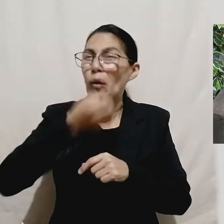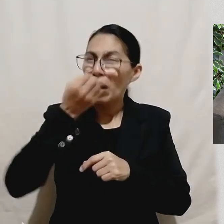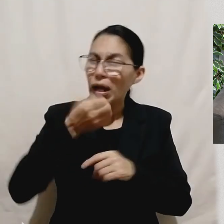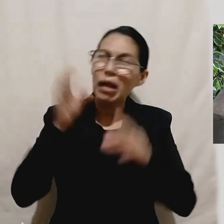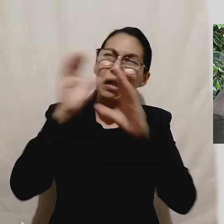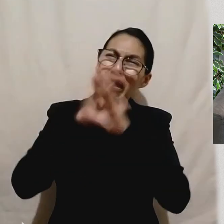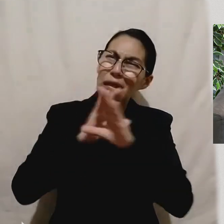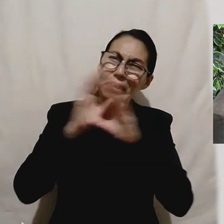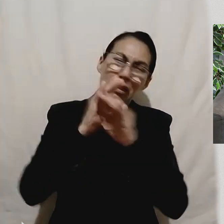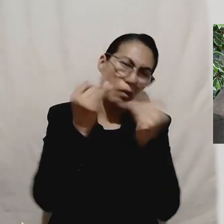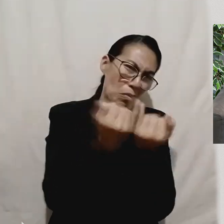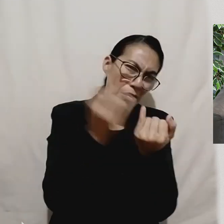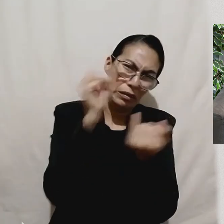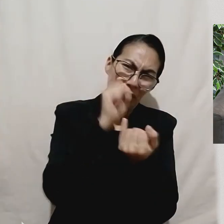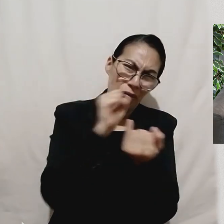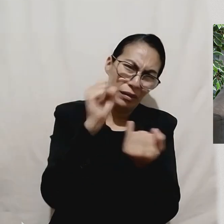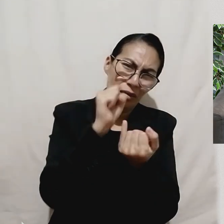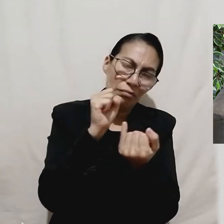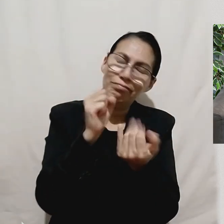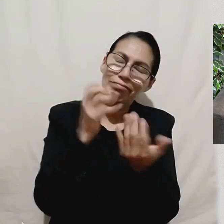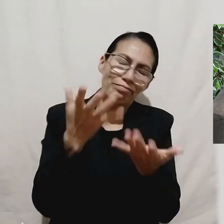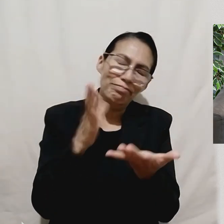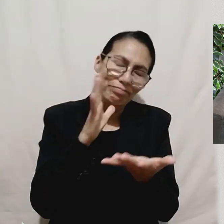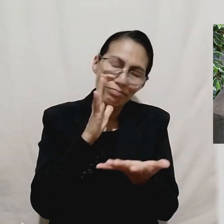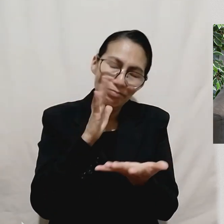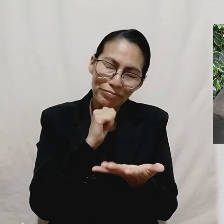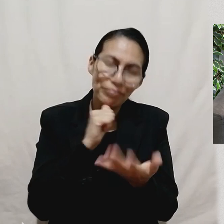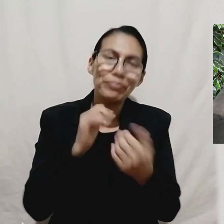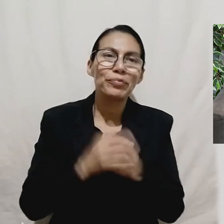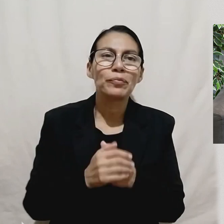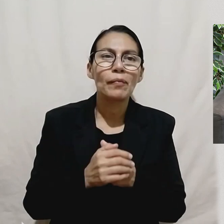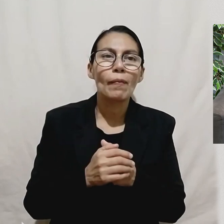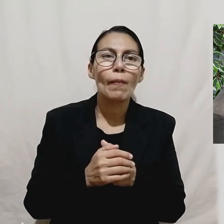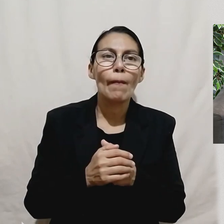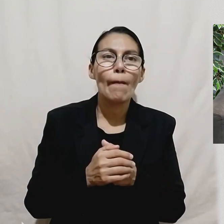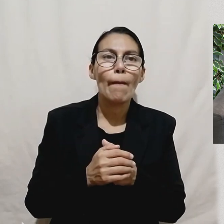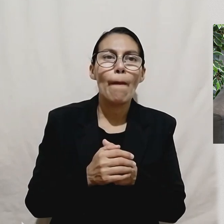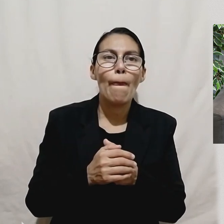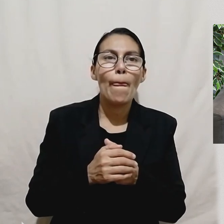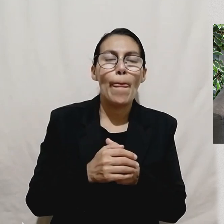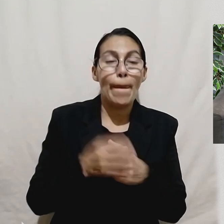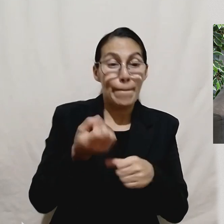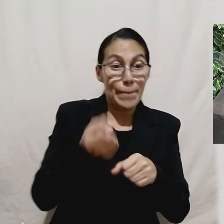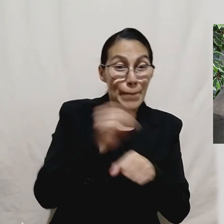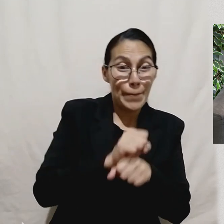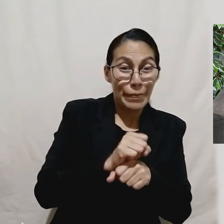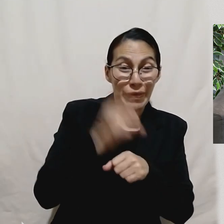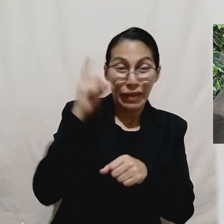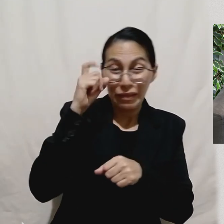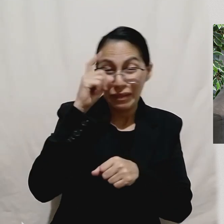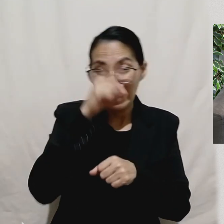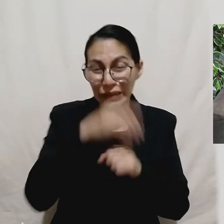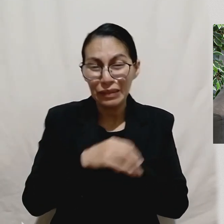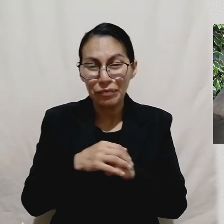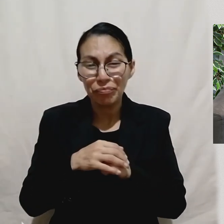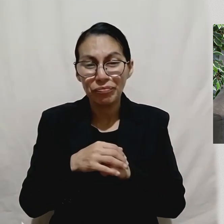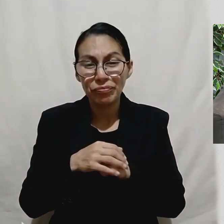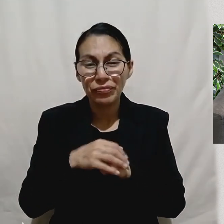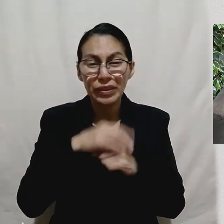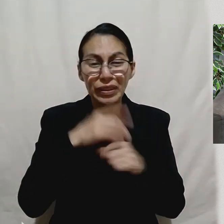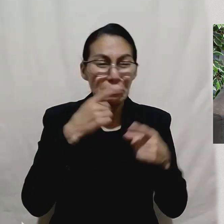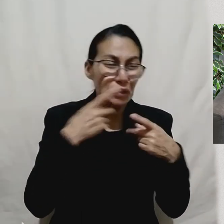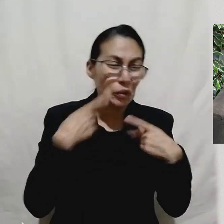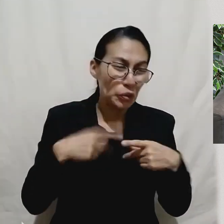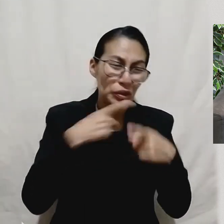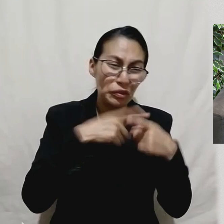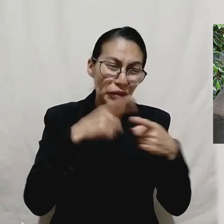a dedicarle completamente todo el día adiós Ajá entonces en la semana es un poquito más difícil con las diferentes ocupaciones